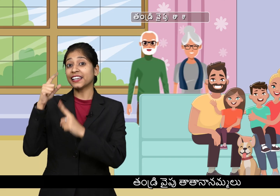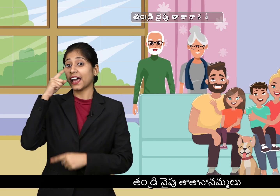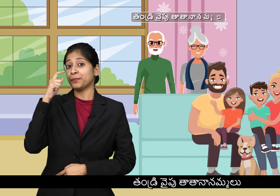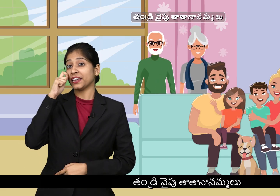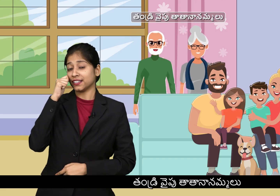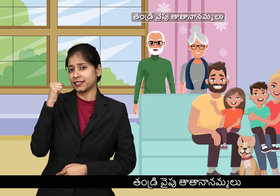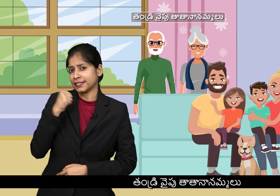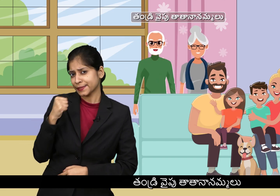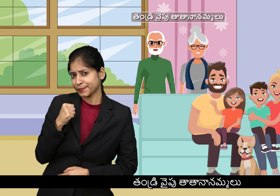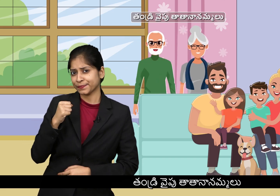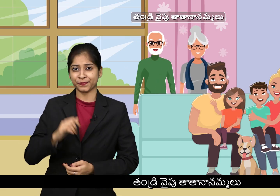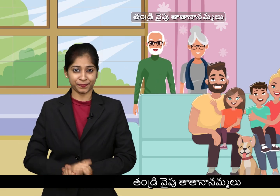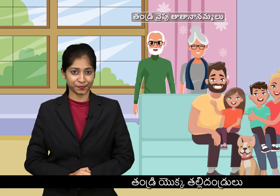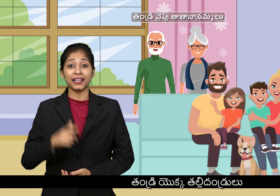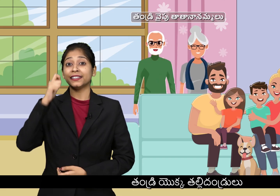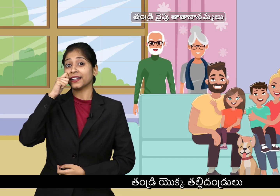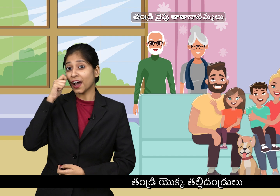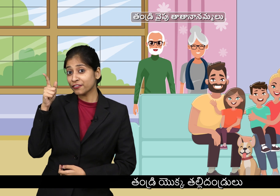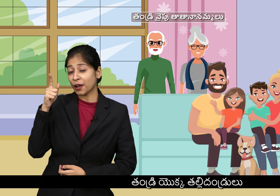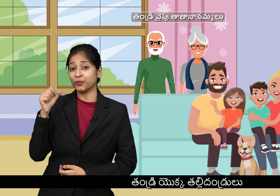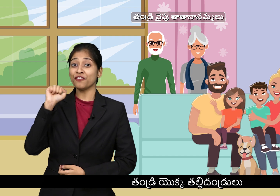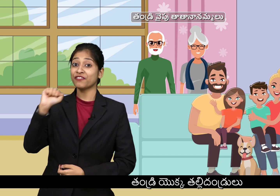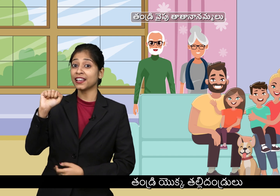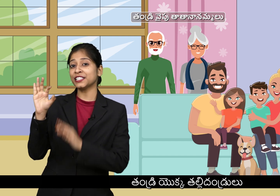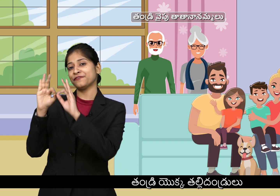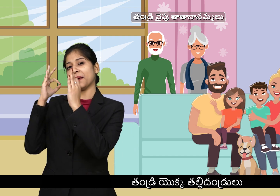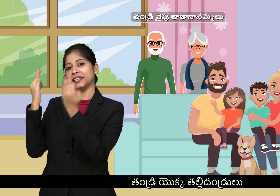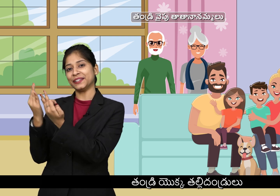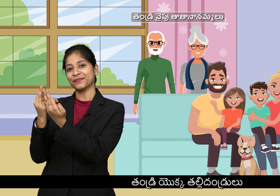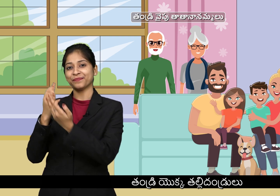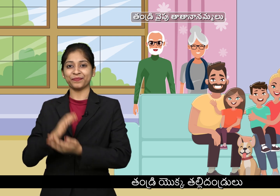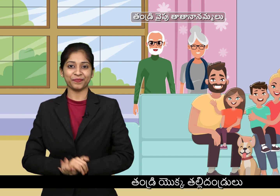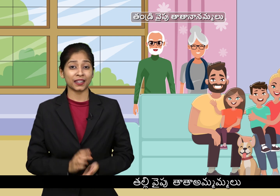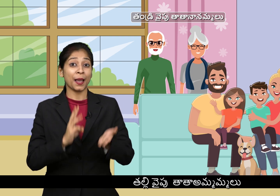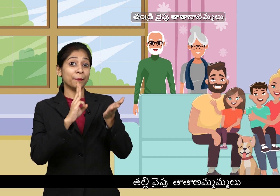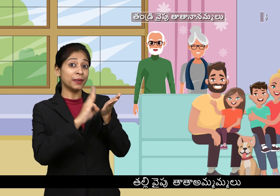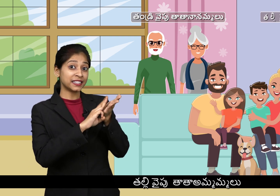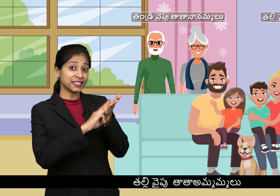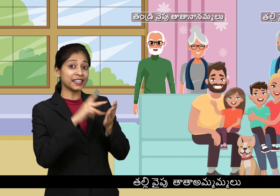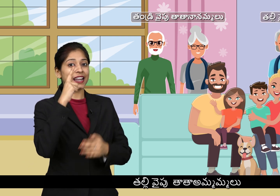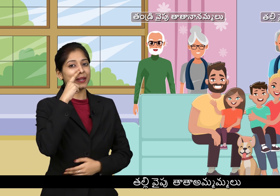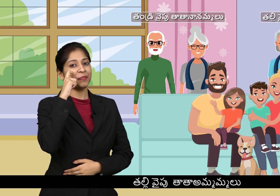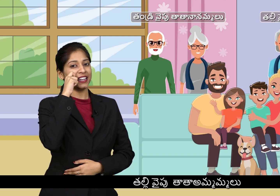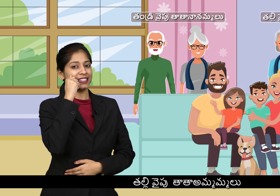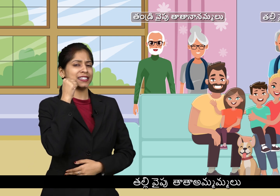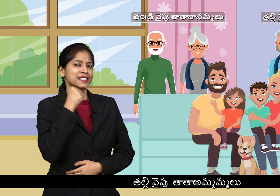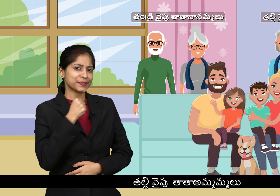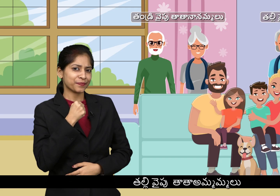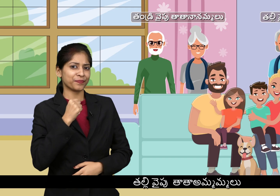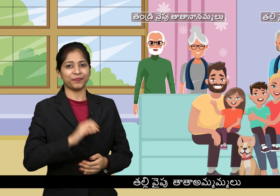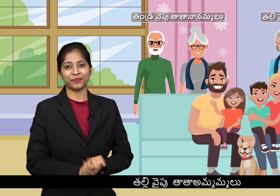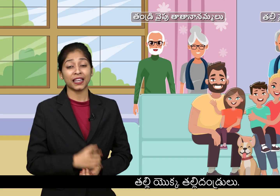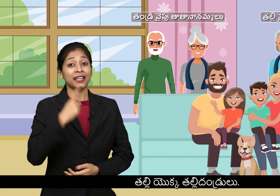వైపు తాత నానమ్మలు తండ్రి యొక్క తల్లిదండ్రులు. తల్లి వైపు తాత